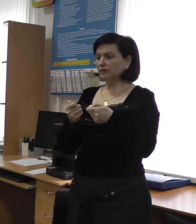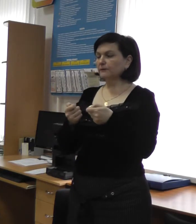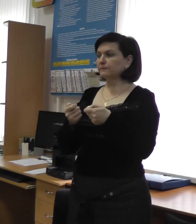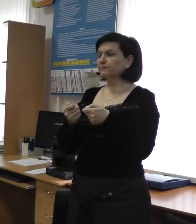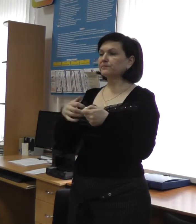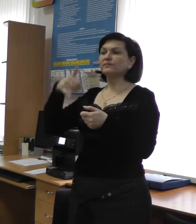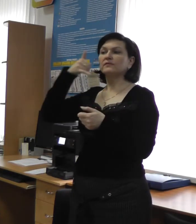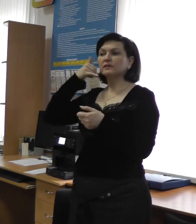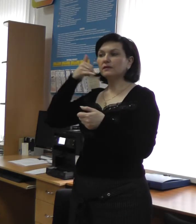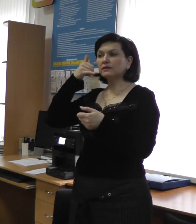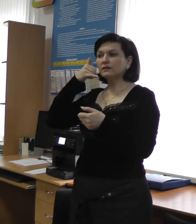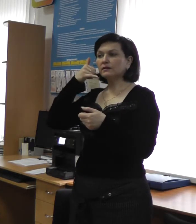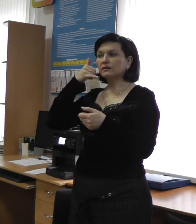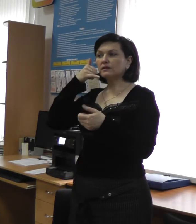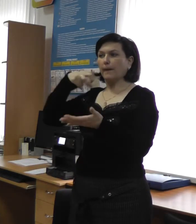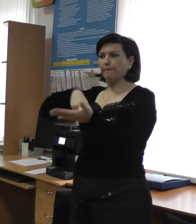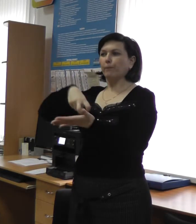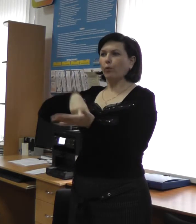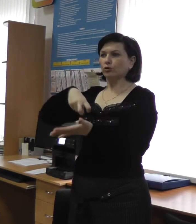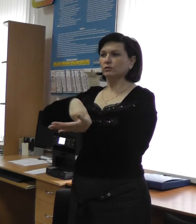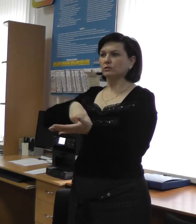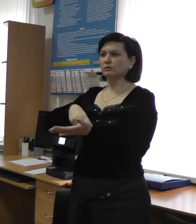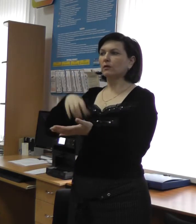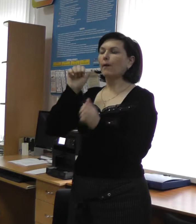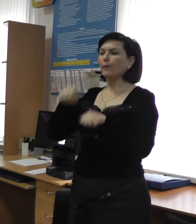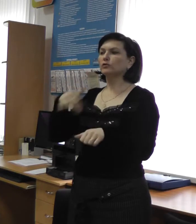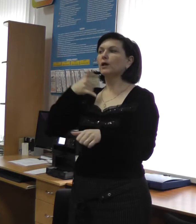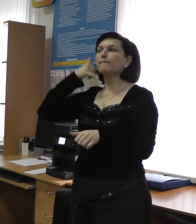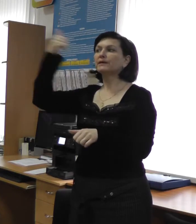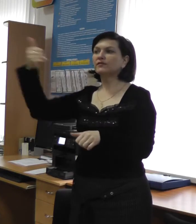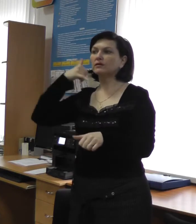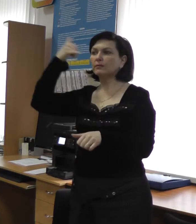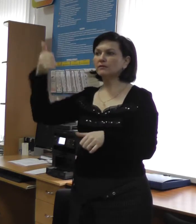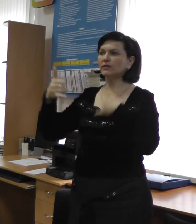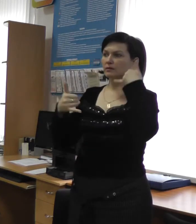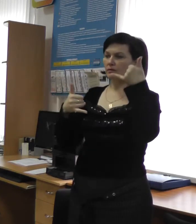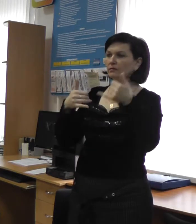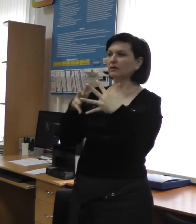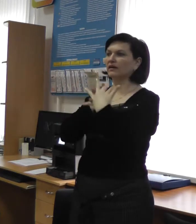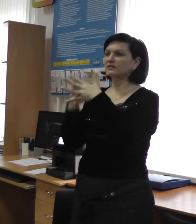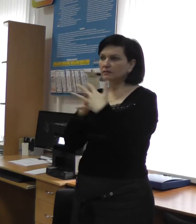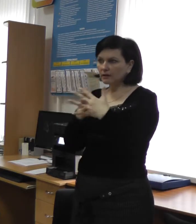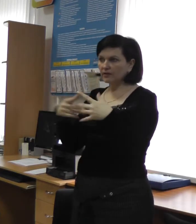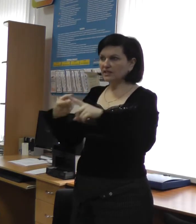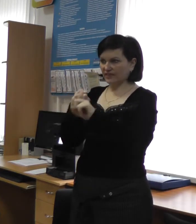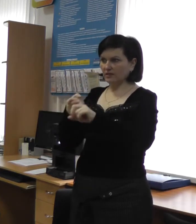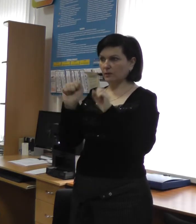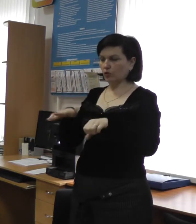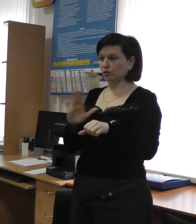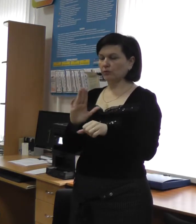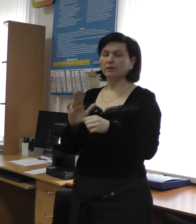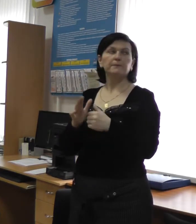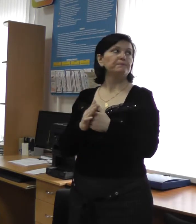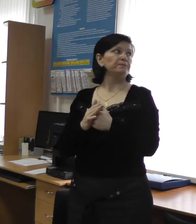обеспечению фонограммной связью всех уездов, железнодорожных станций, крупных сел. В годы руководства Никифораки